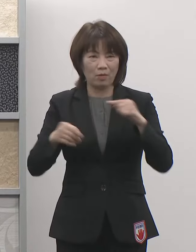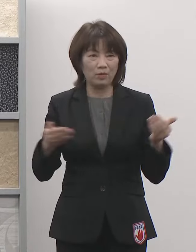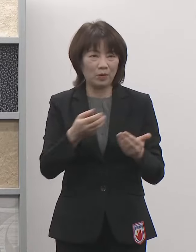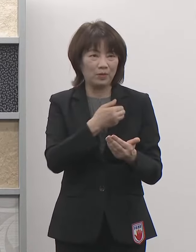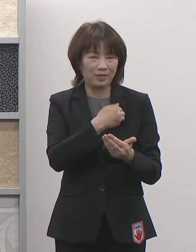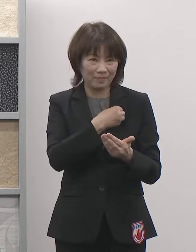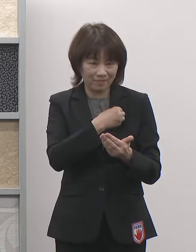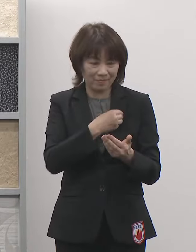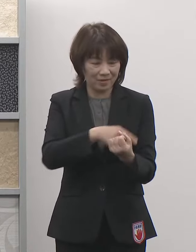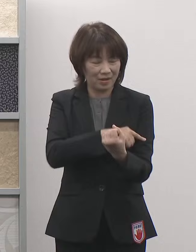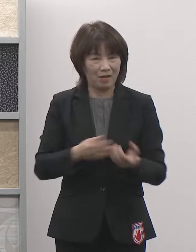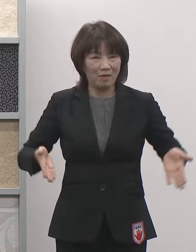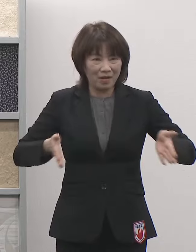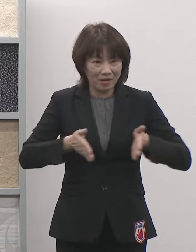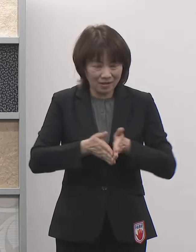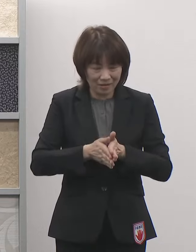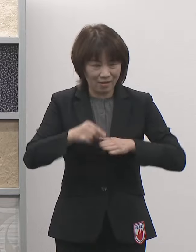たと、